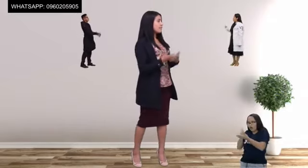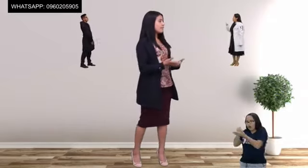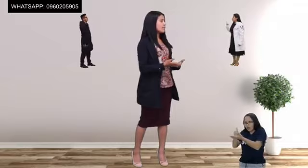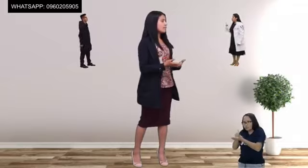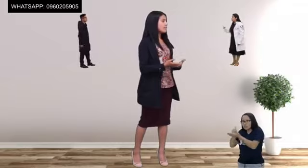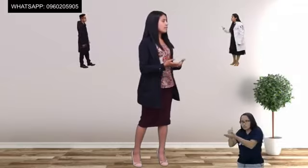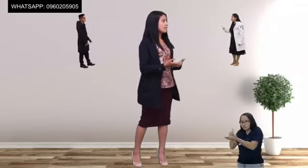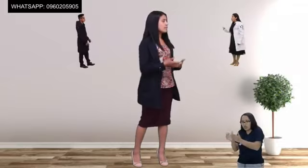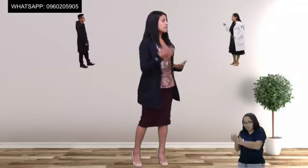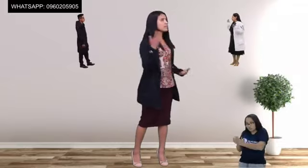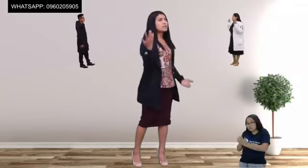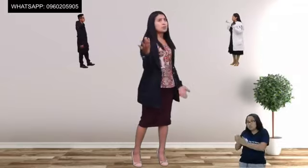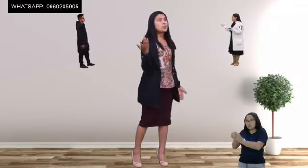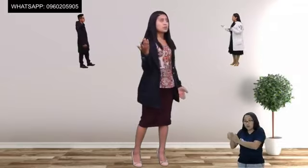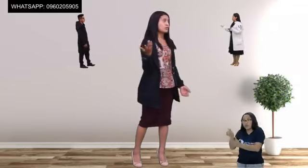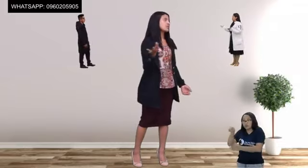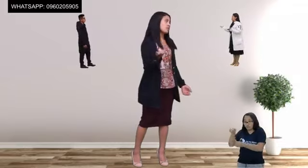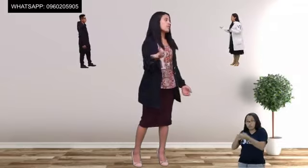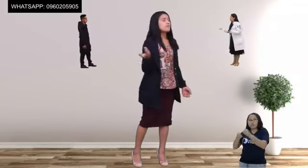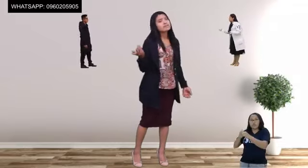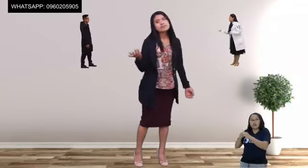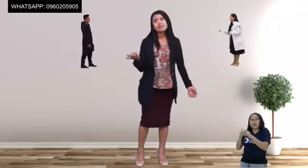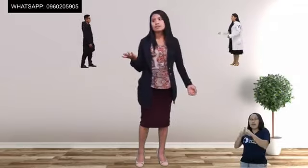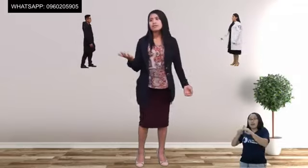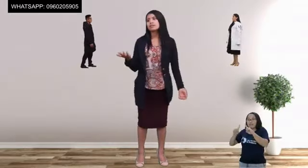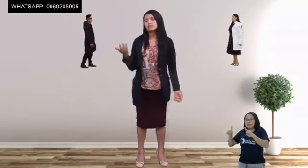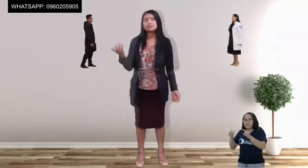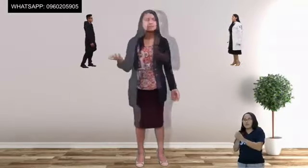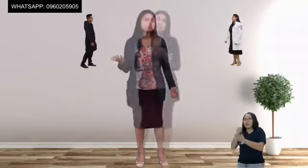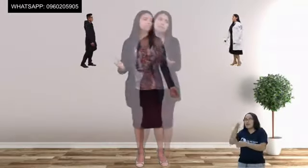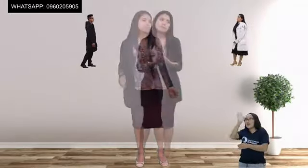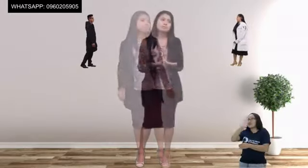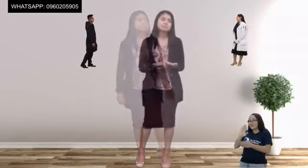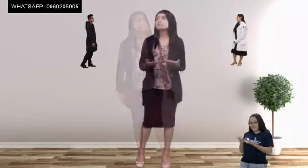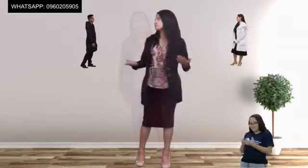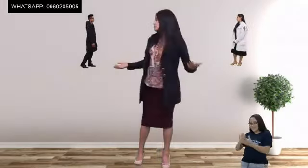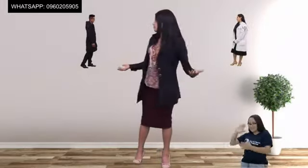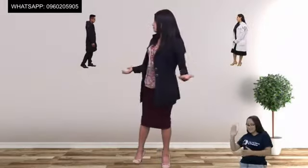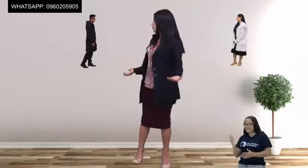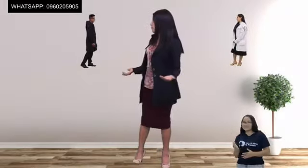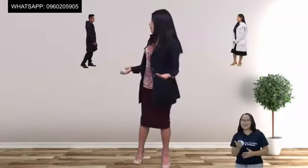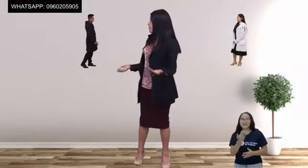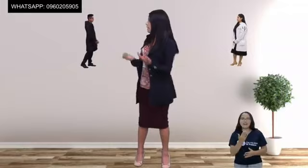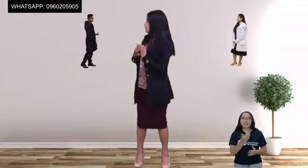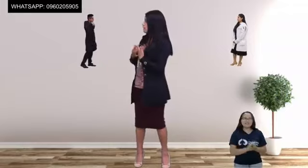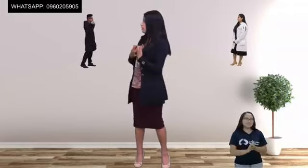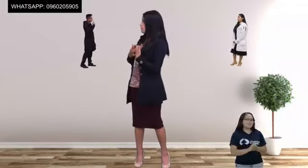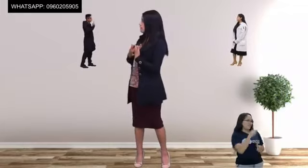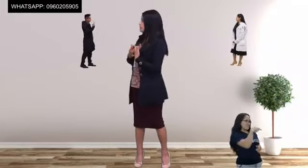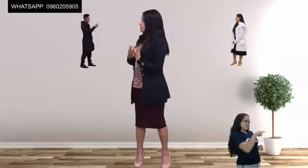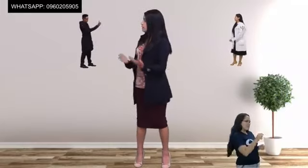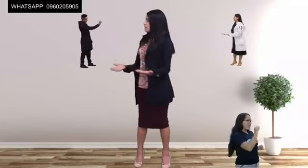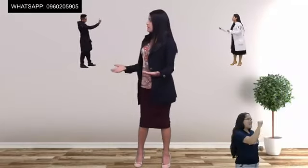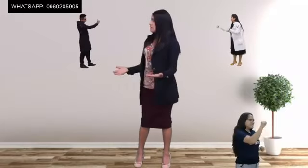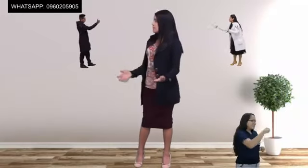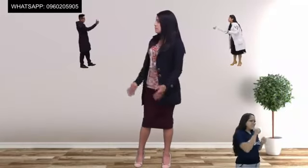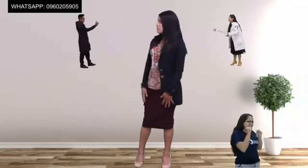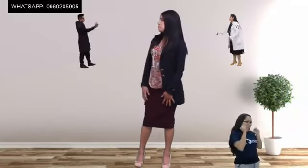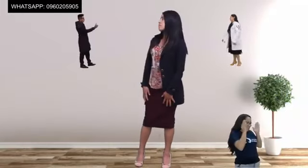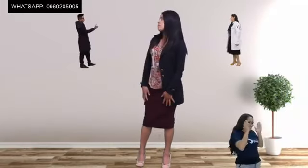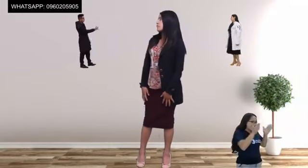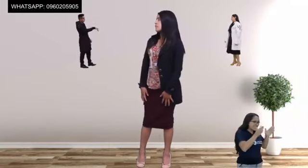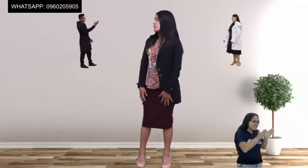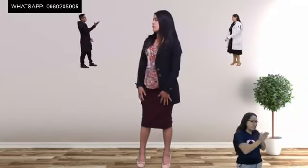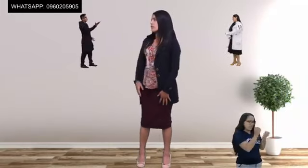dificultades, pero sobre todo Dios quiere transformar tu vida. Sí, escúchame, nadie te va a